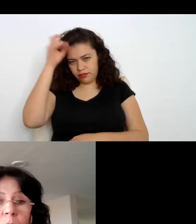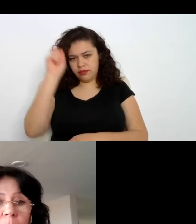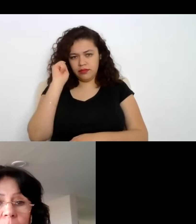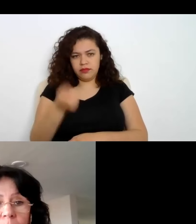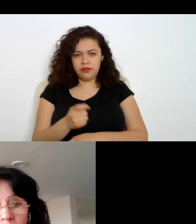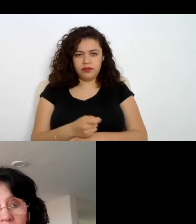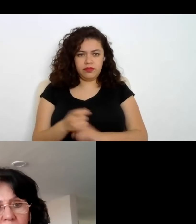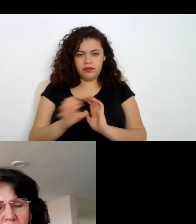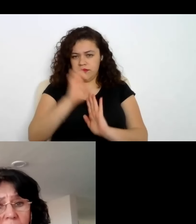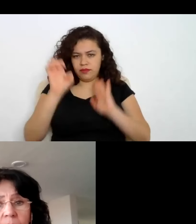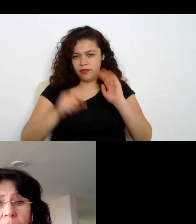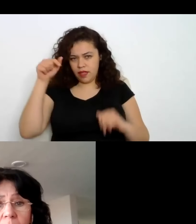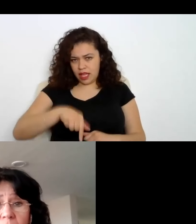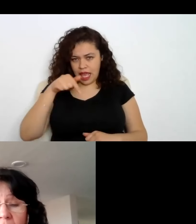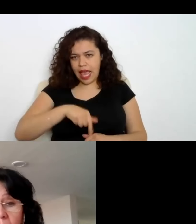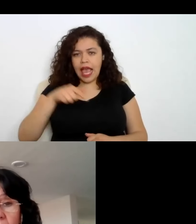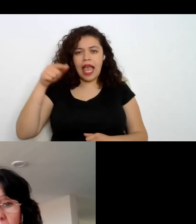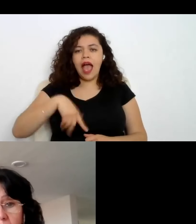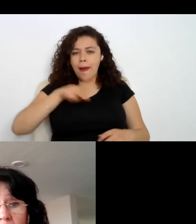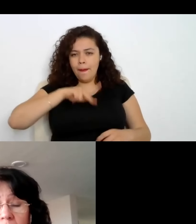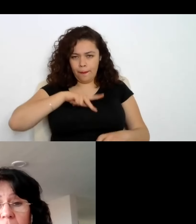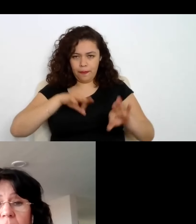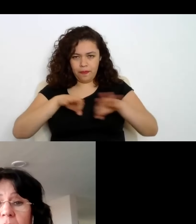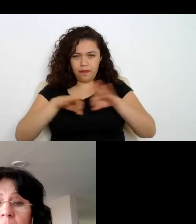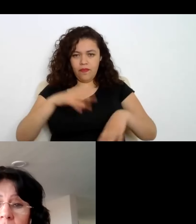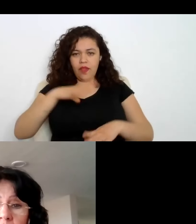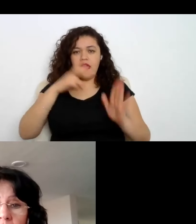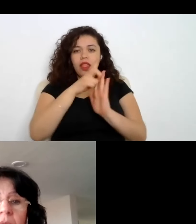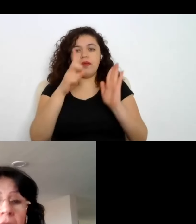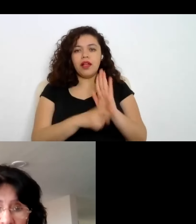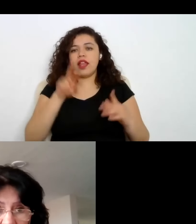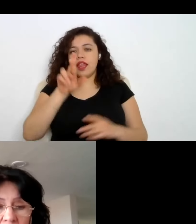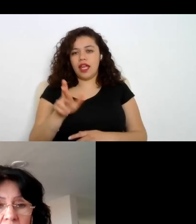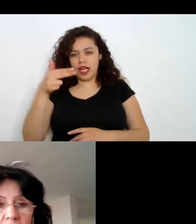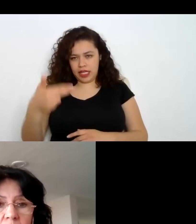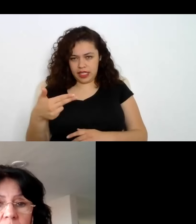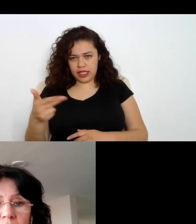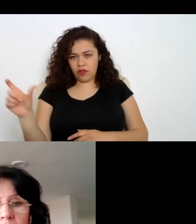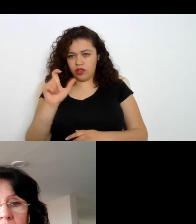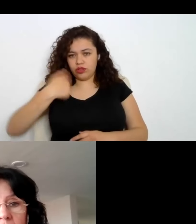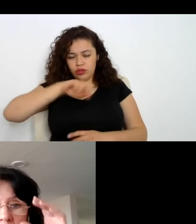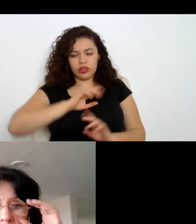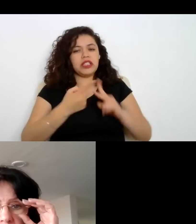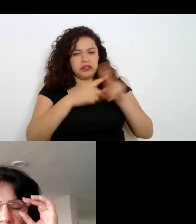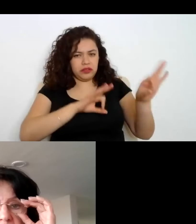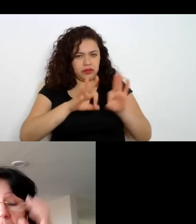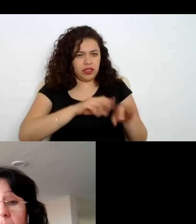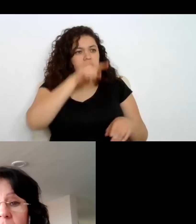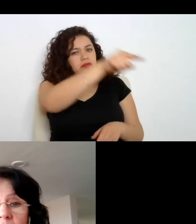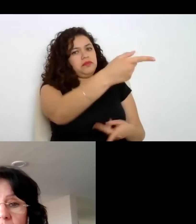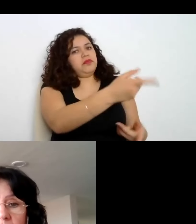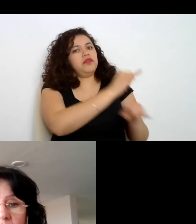ejemplo, aquí en Rich Müller es el despacho. Hay un departamento de recursos humanos que cuando nosotros entramos a trabajar aquí es quien recaba